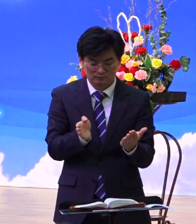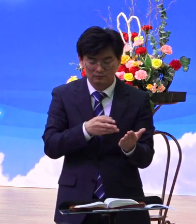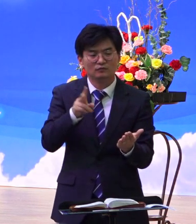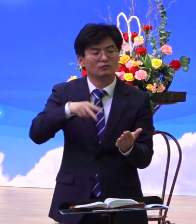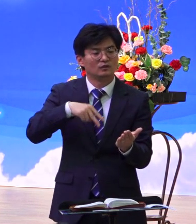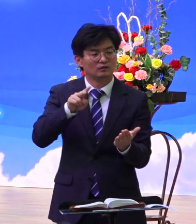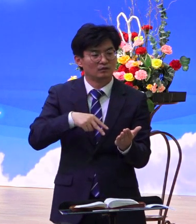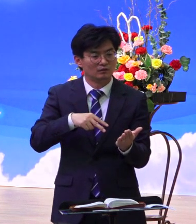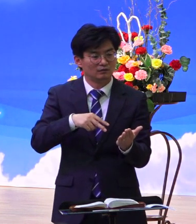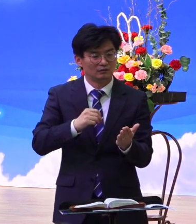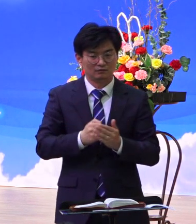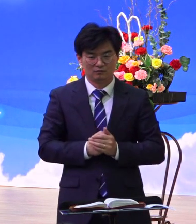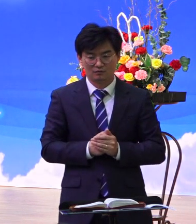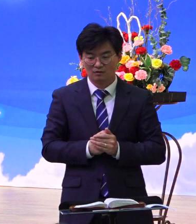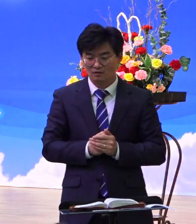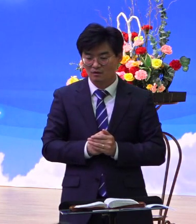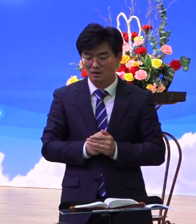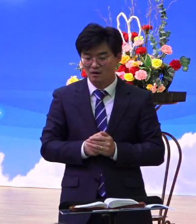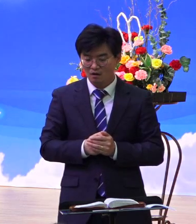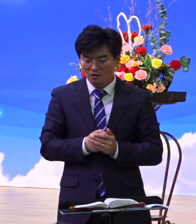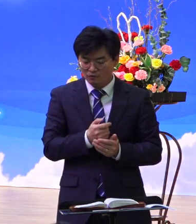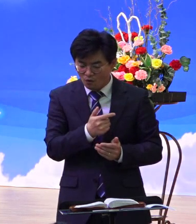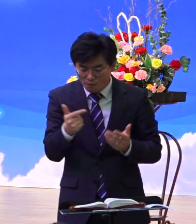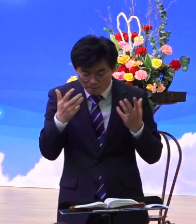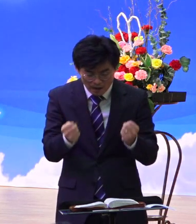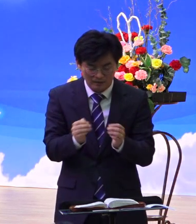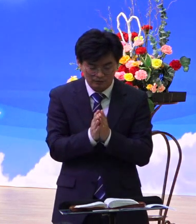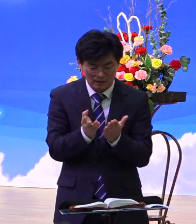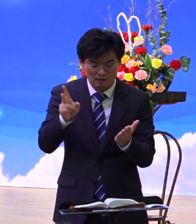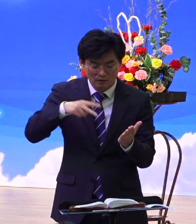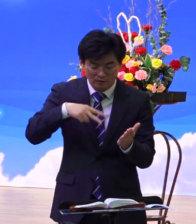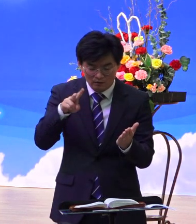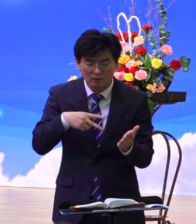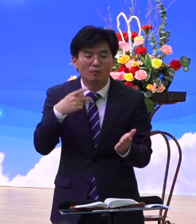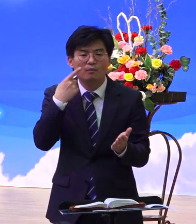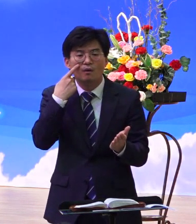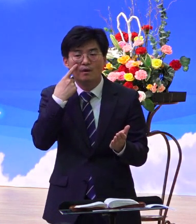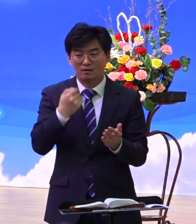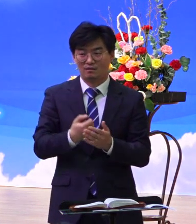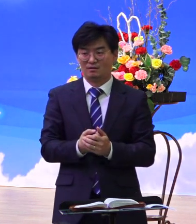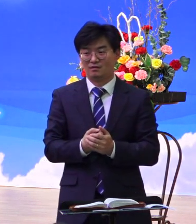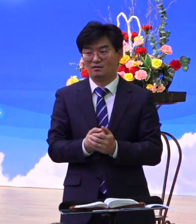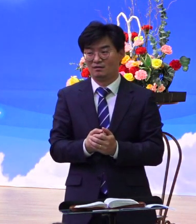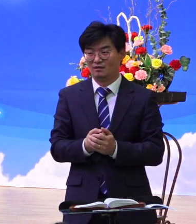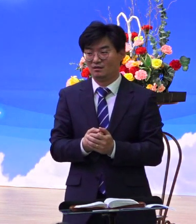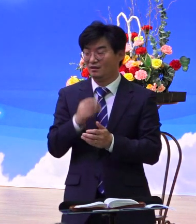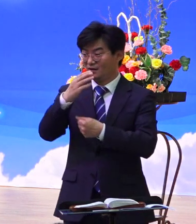성경에 손때가 묻어 있습니까? 오늘 주일에 툭툭 털어서 가져오셨습니까?